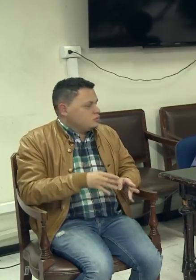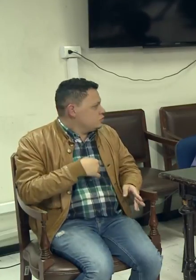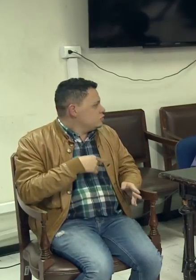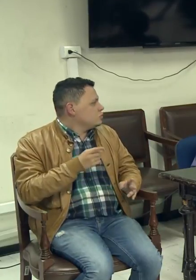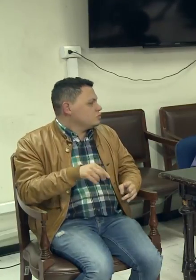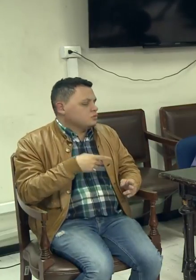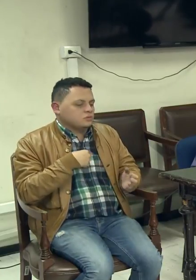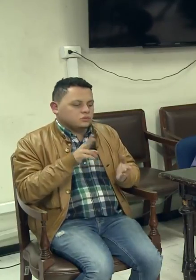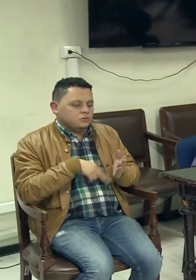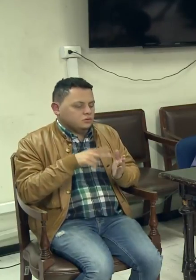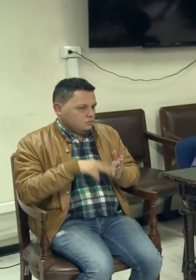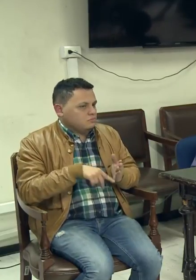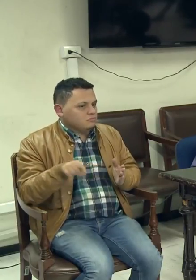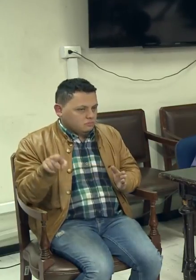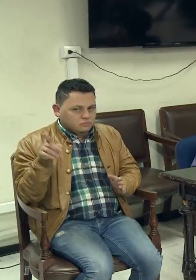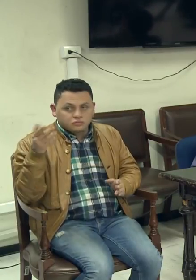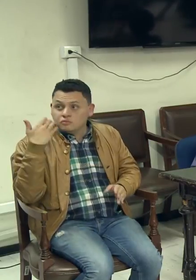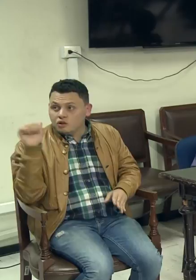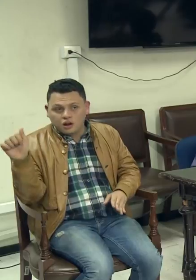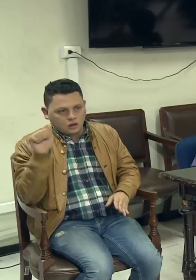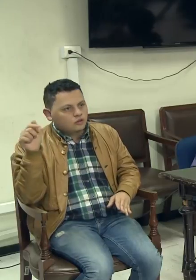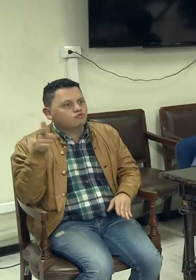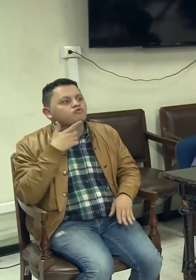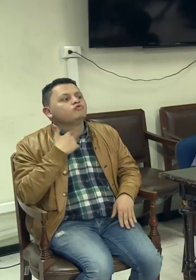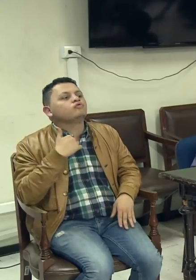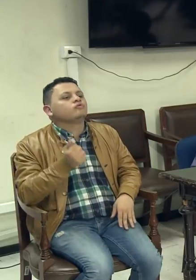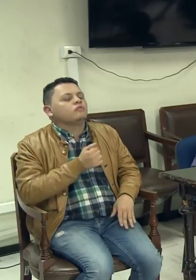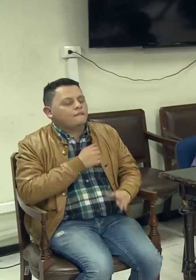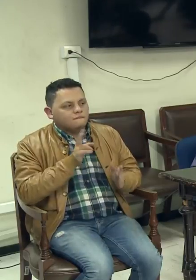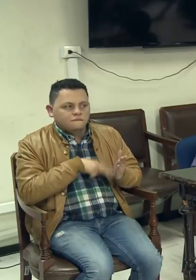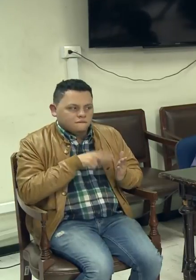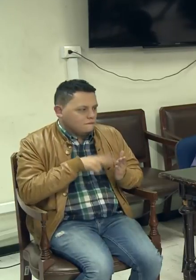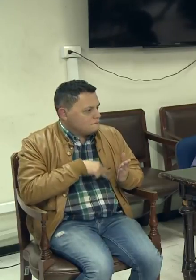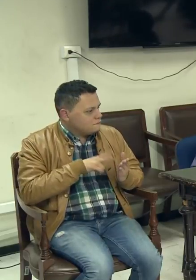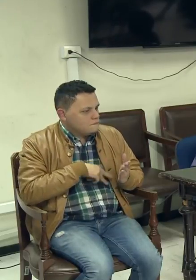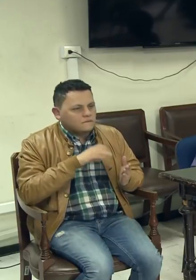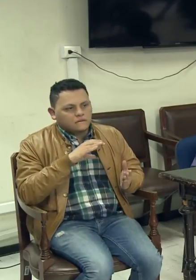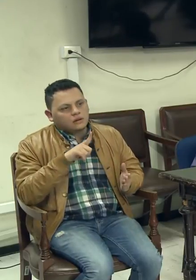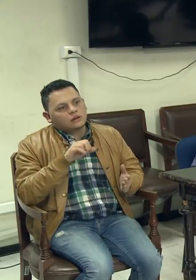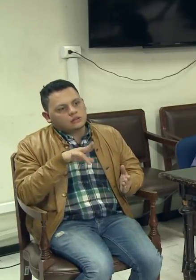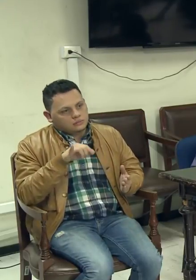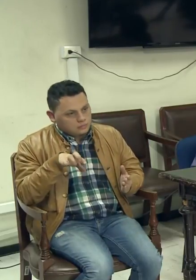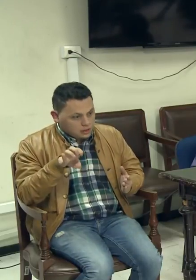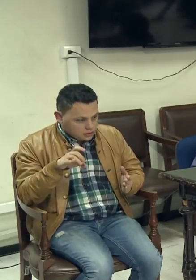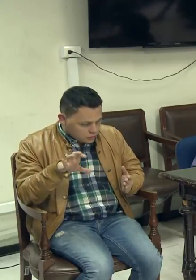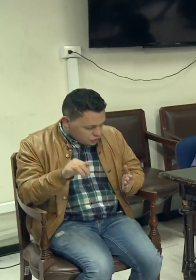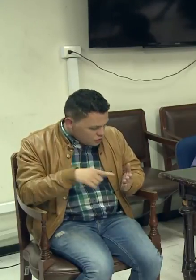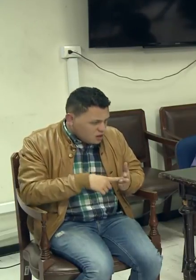leído también a Clarice Lispector, les gusta, la leen, les gusta, y se van,